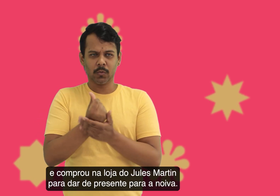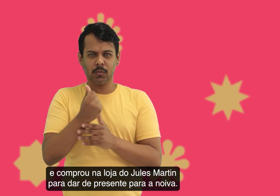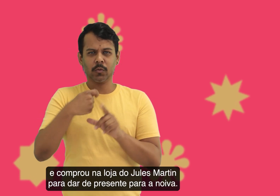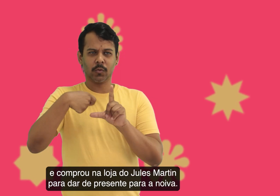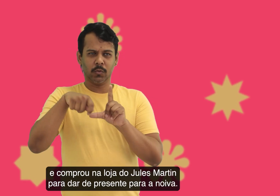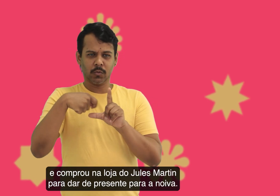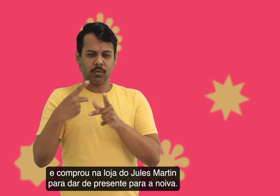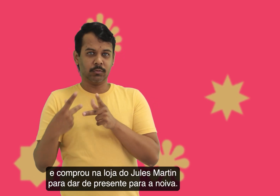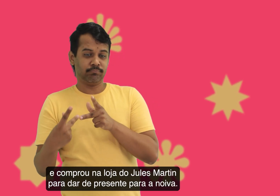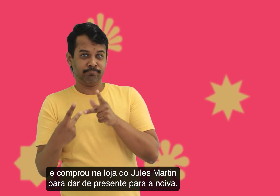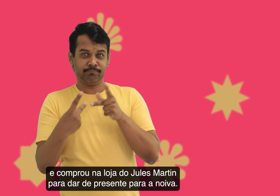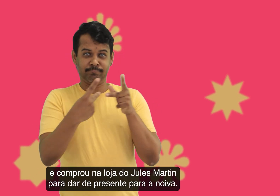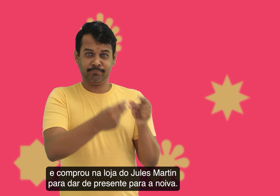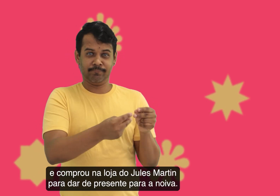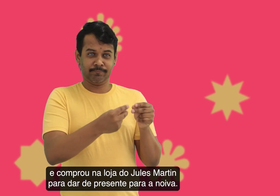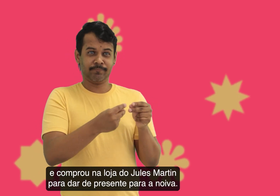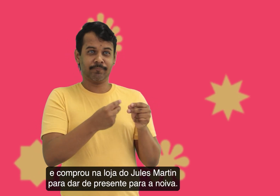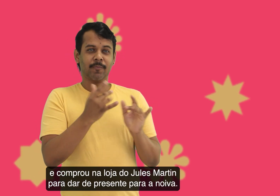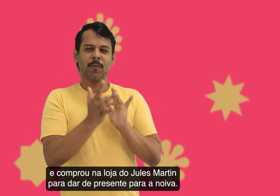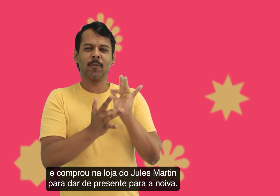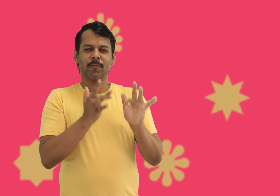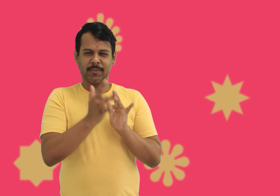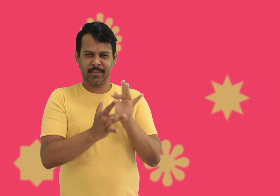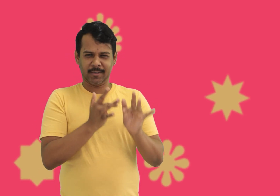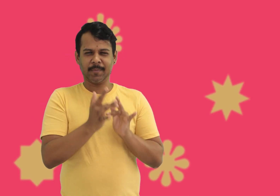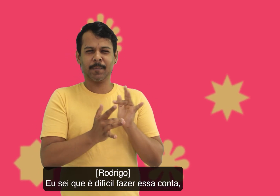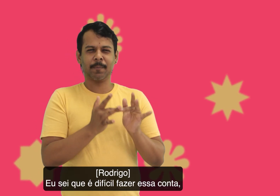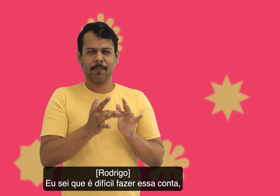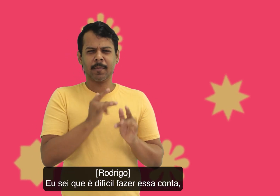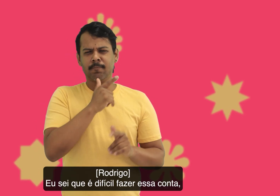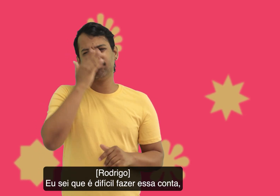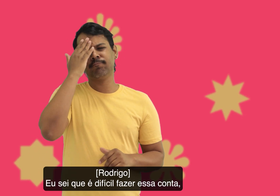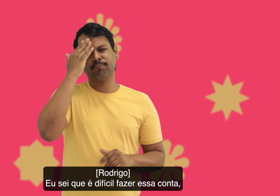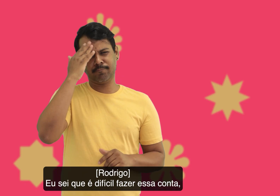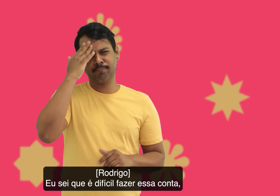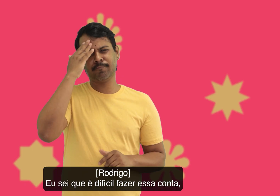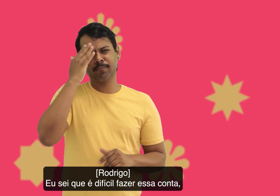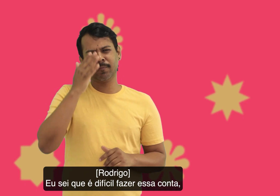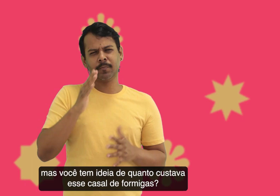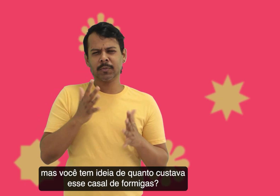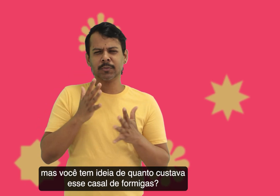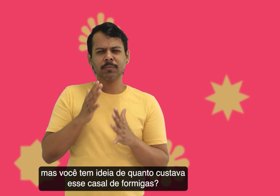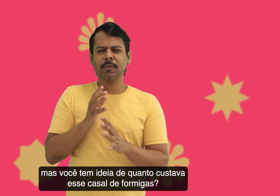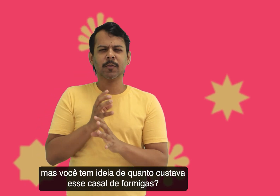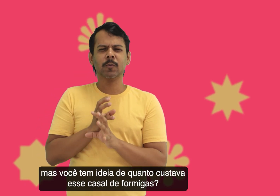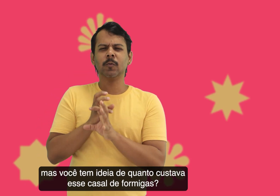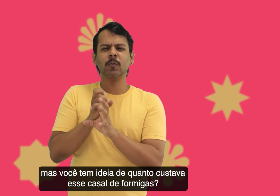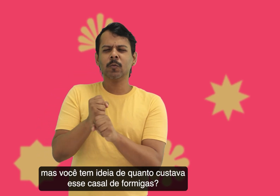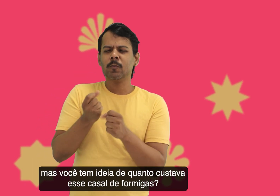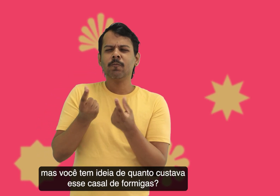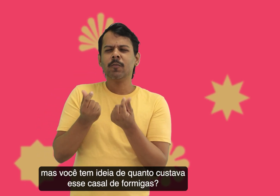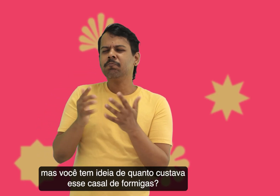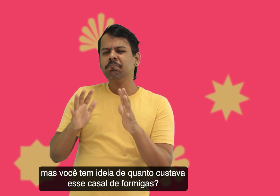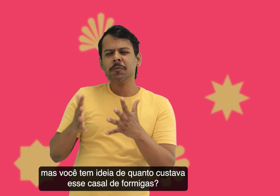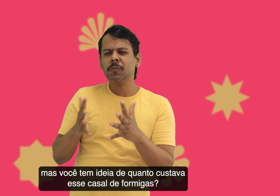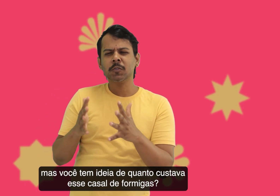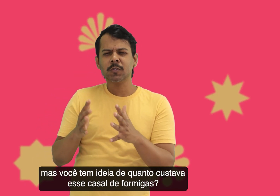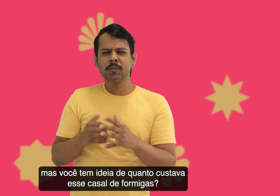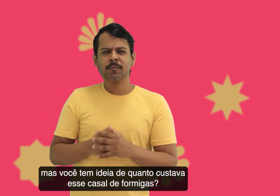comprou na loja do Jules Martin para dar de presente para a noiva. Eu sei que é difícil fazer essa conta, mas você tem ideia de quanto custava esse casal